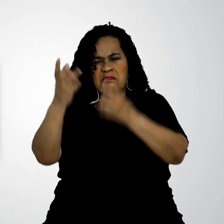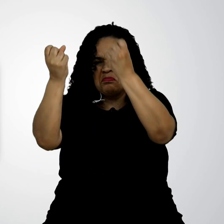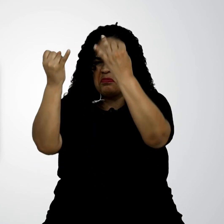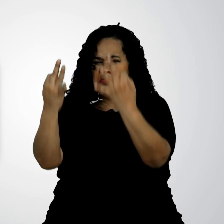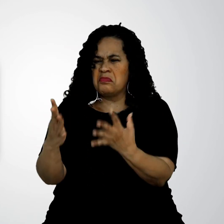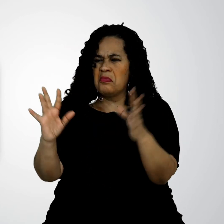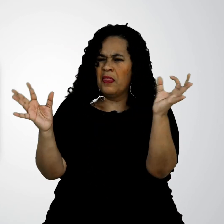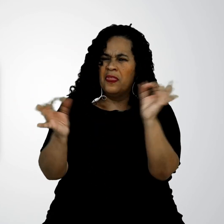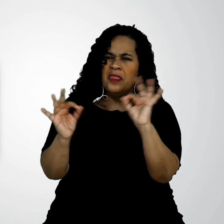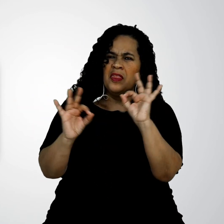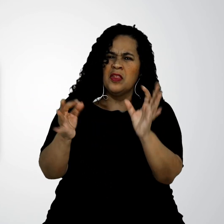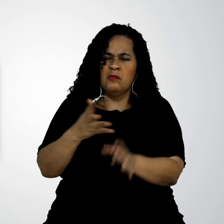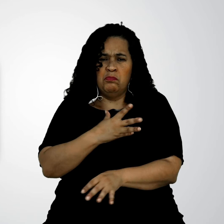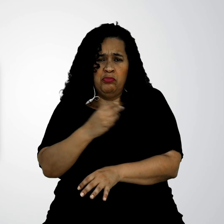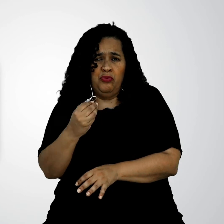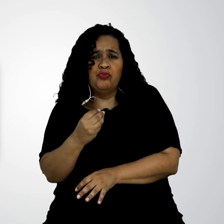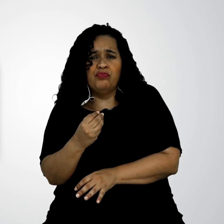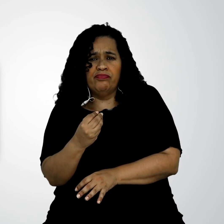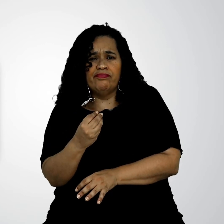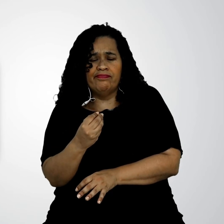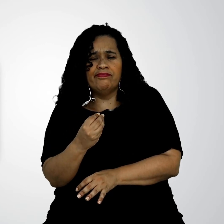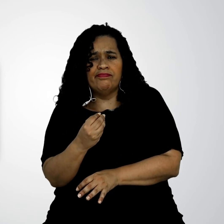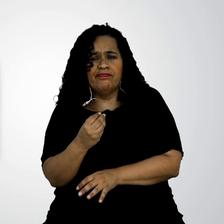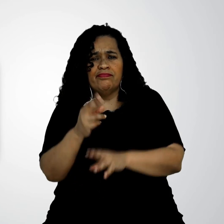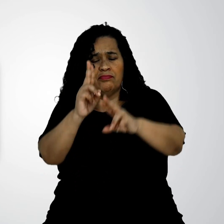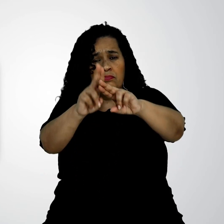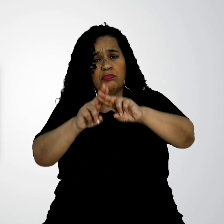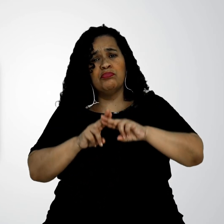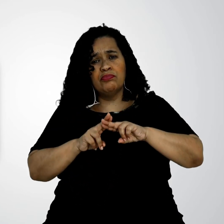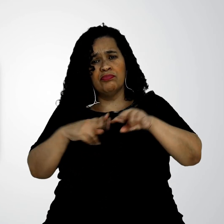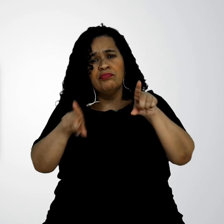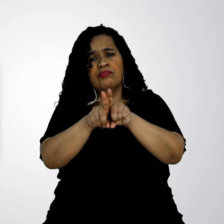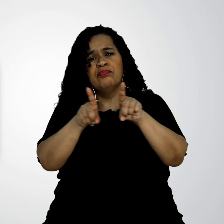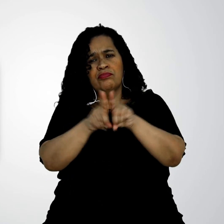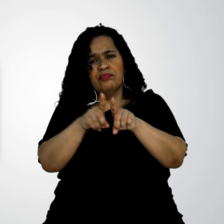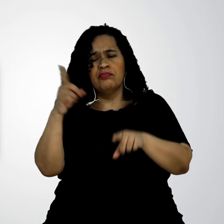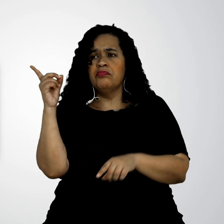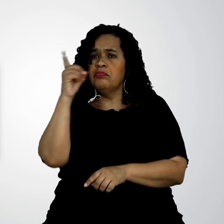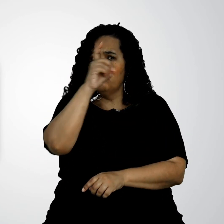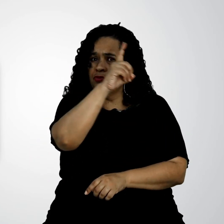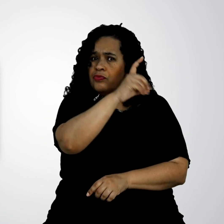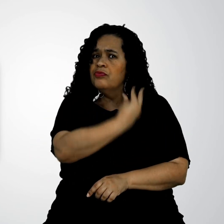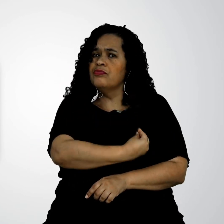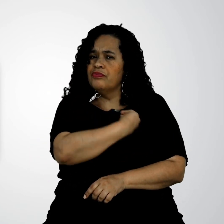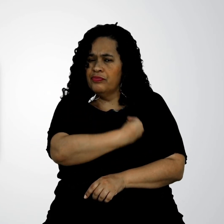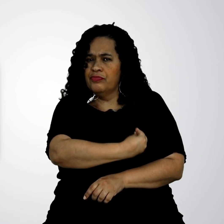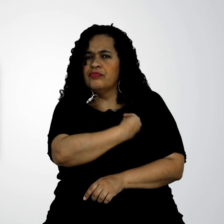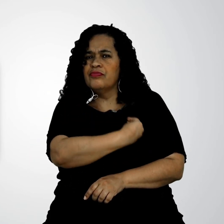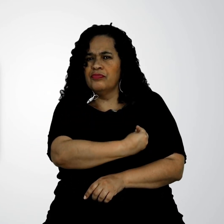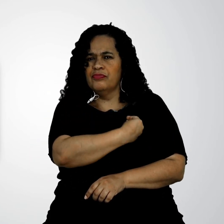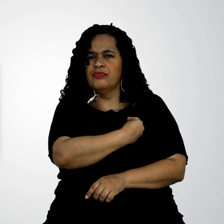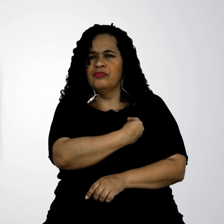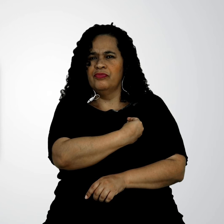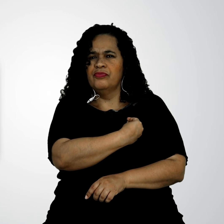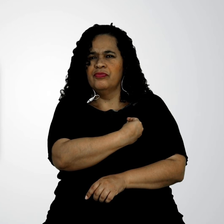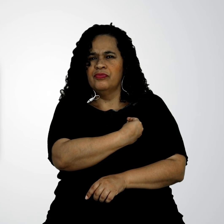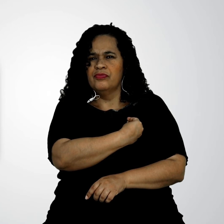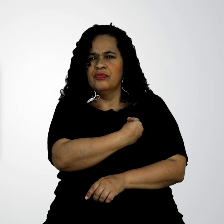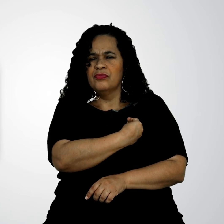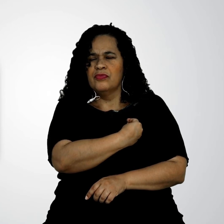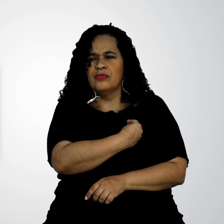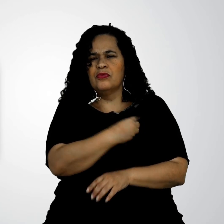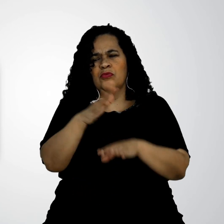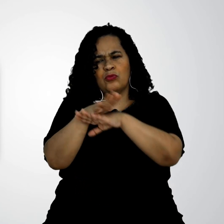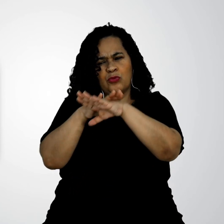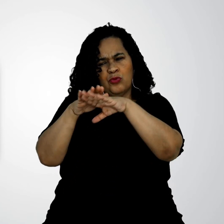filhos estão enfrentando. Né? E isso acaba estourando lá no gabinete pastoral, né? Quando você conversa com um adolescente e você